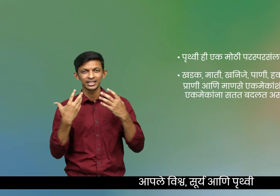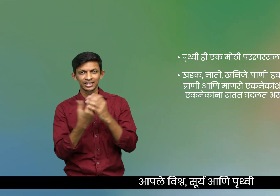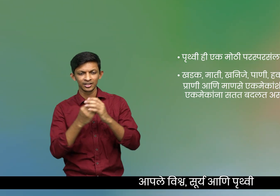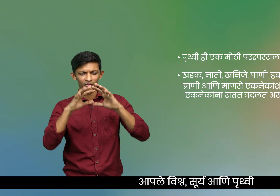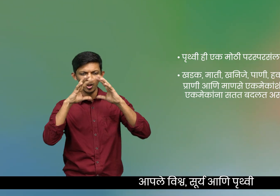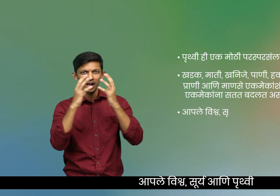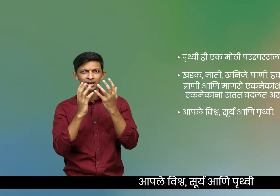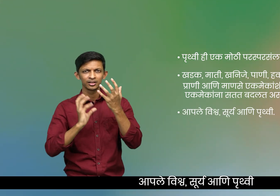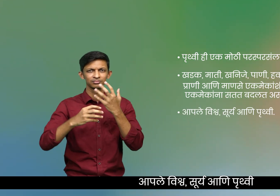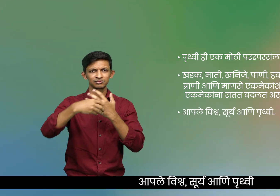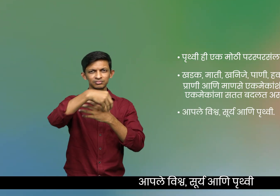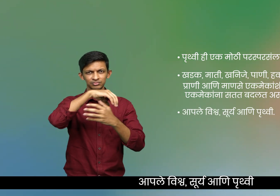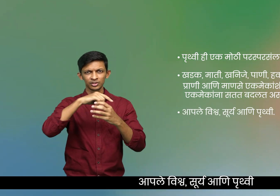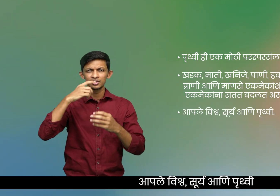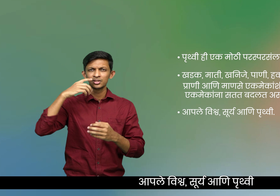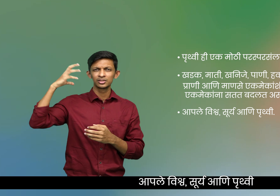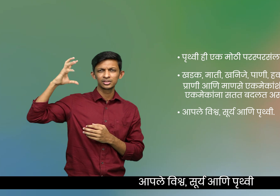आपले विश्व, सूर्य आणि पृथ्वी.